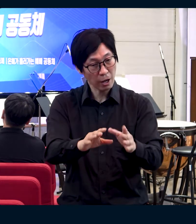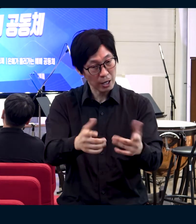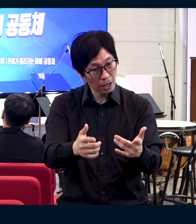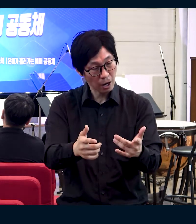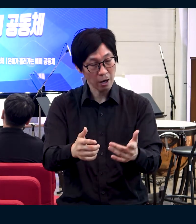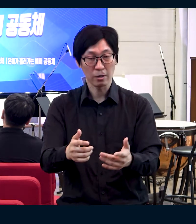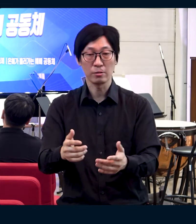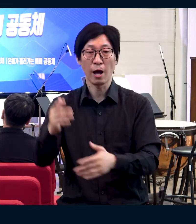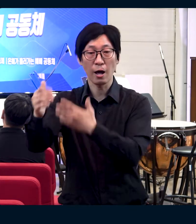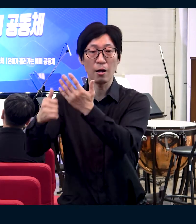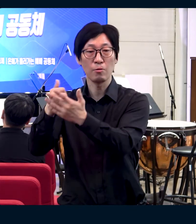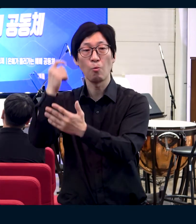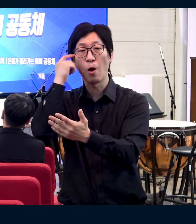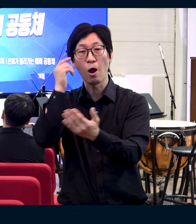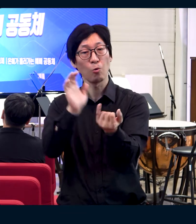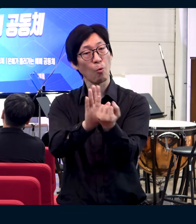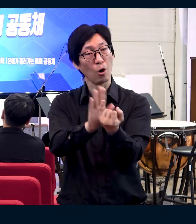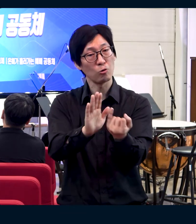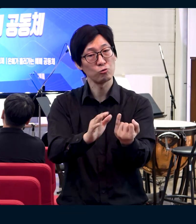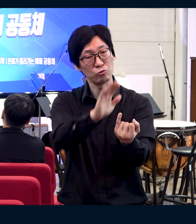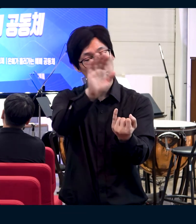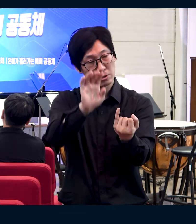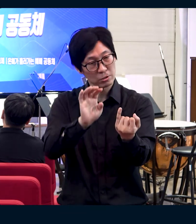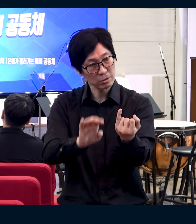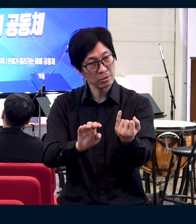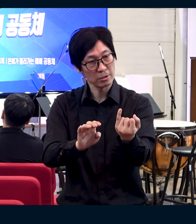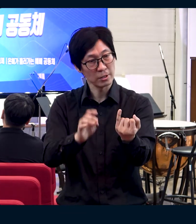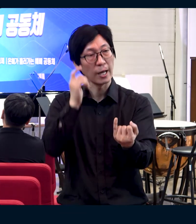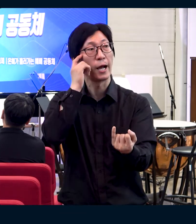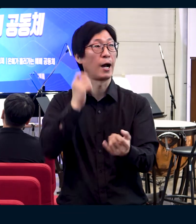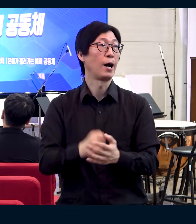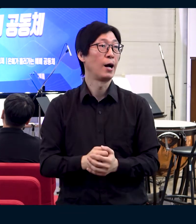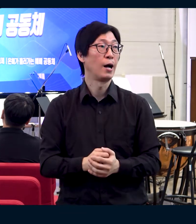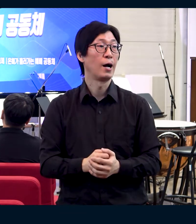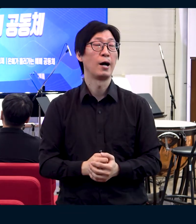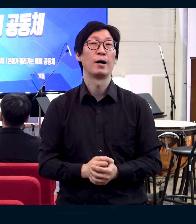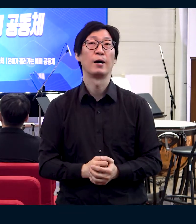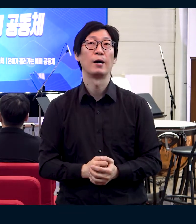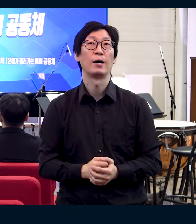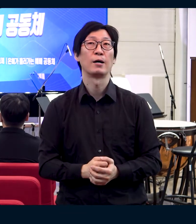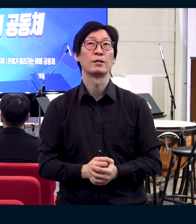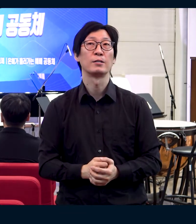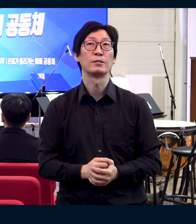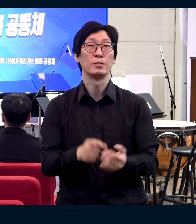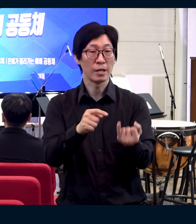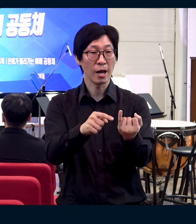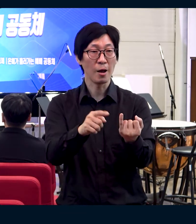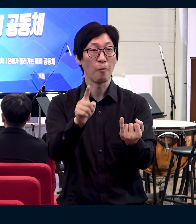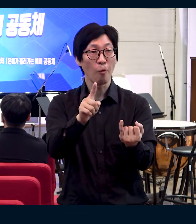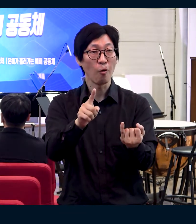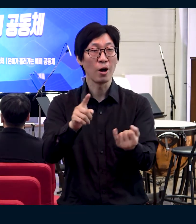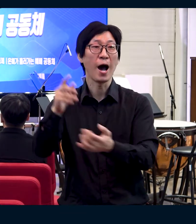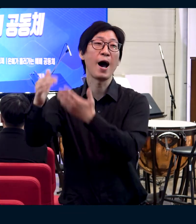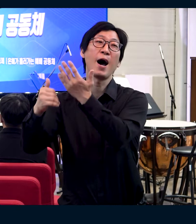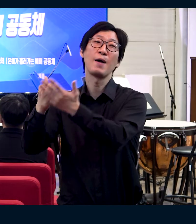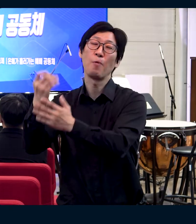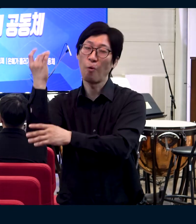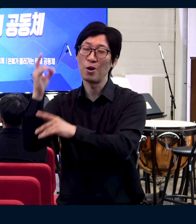도대체 왜 거기를 돌봐? 뭐지? 하는 생각이 들 수 있는데, 여러분 바로 이게 우리